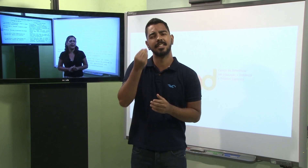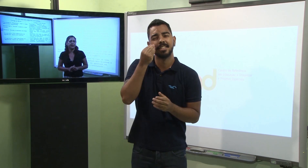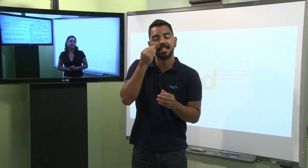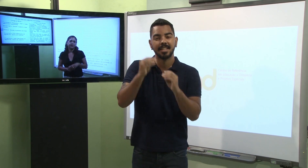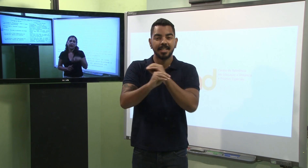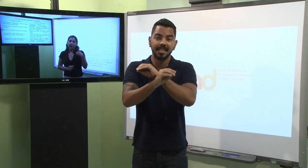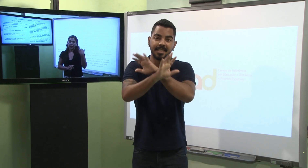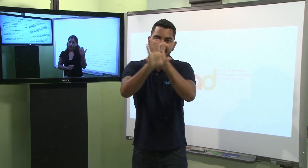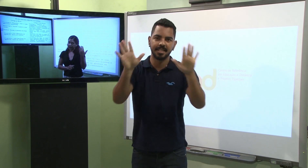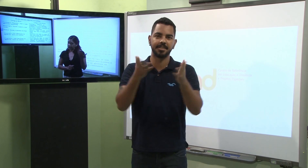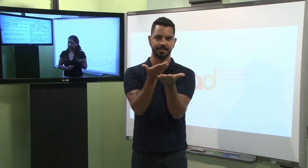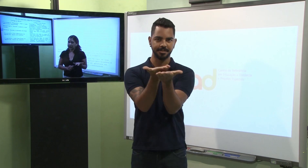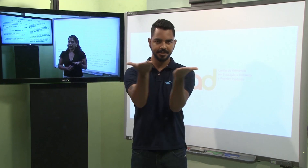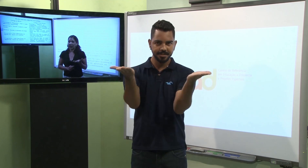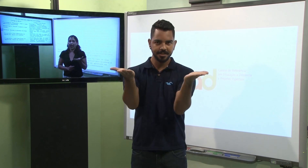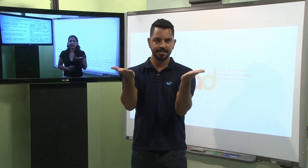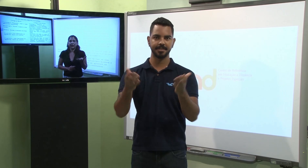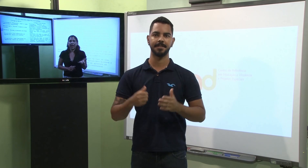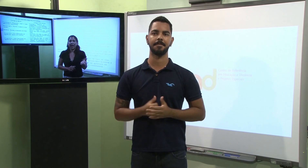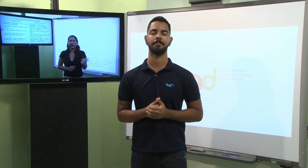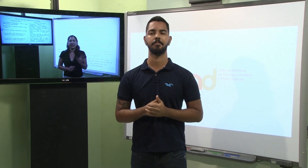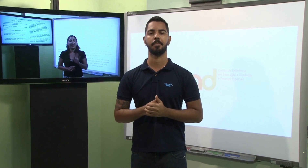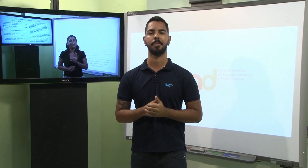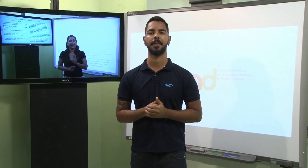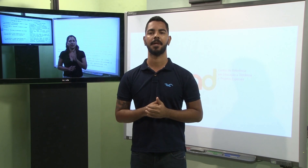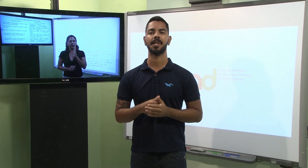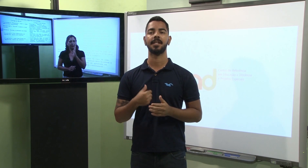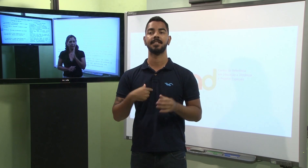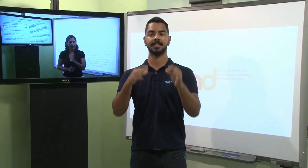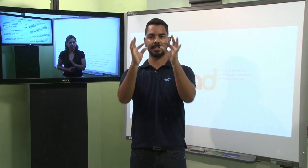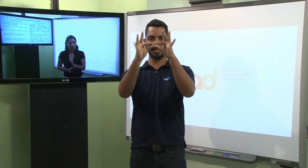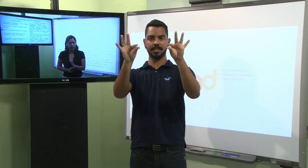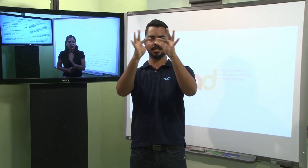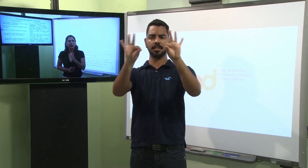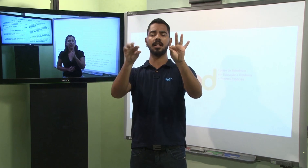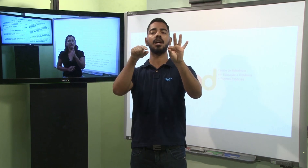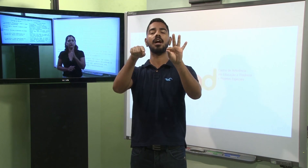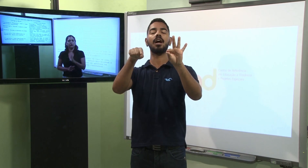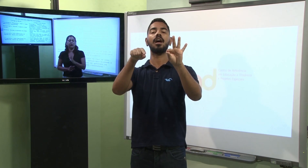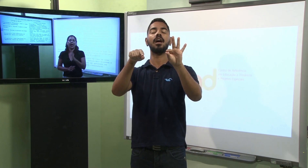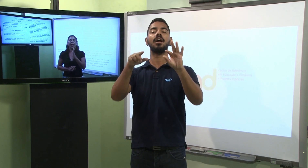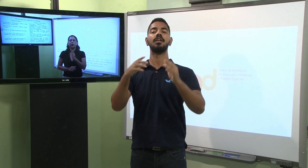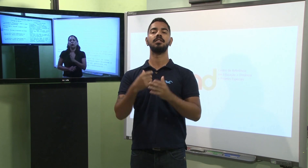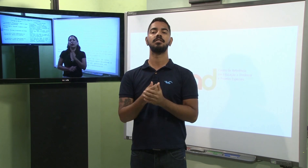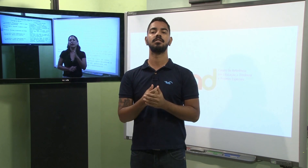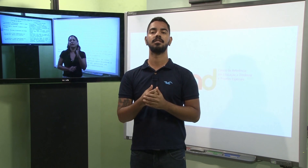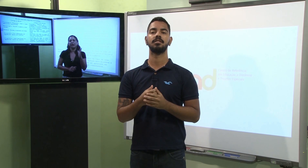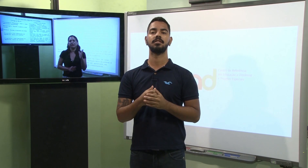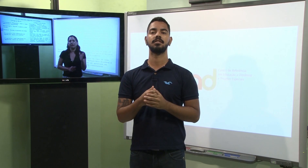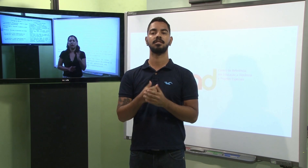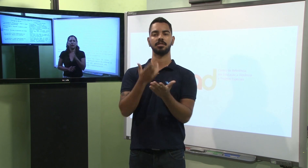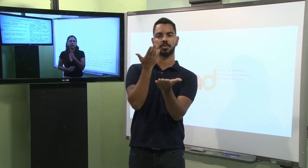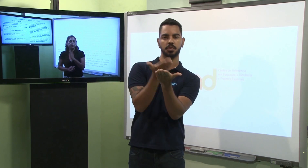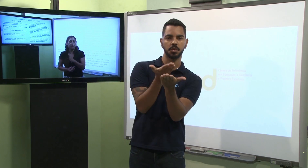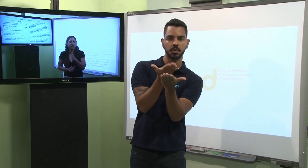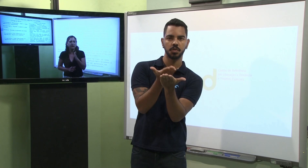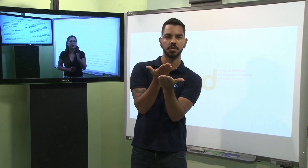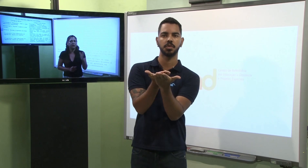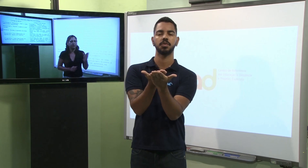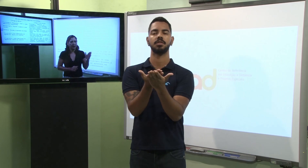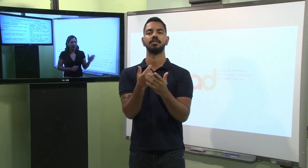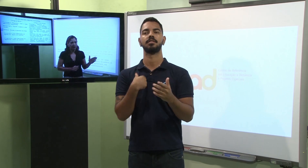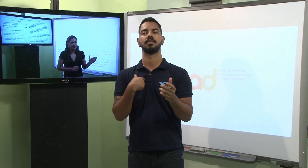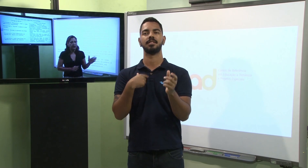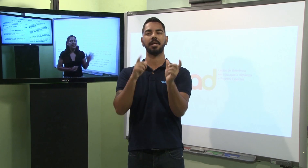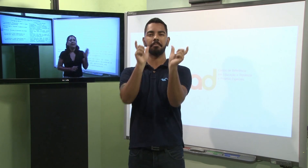pouquinho mais para vocês, a sintaxe é a parte da gramática que estuda a organização, a